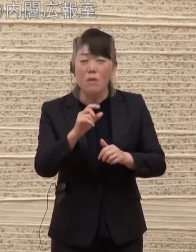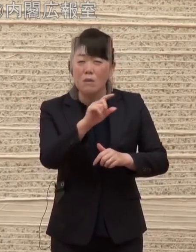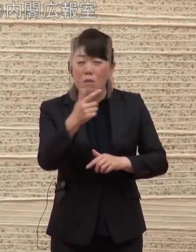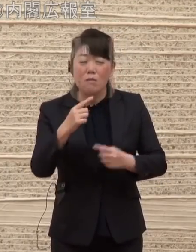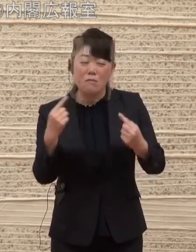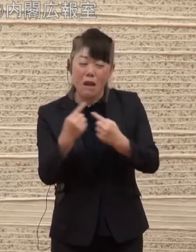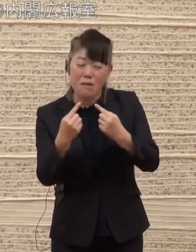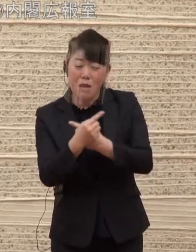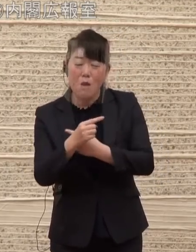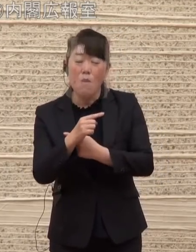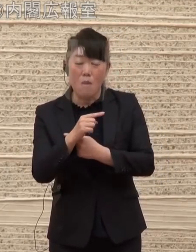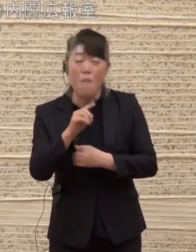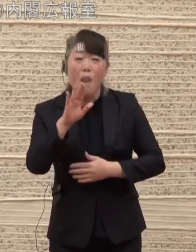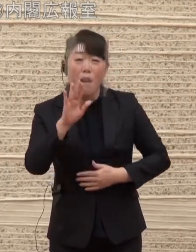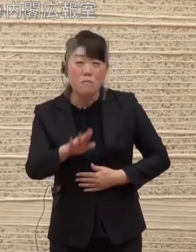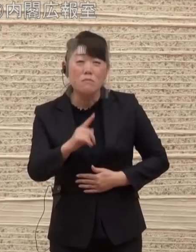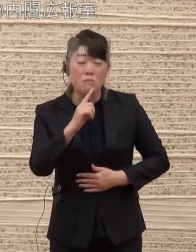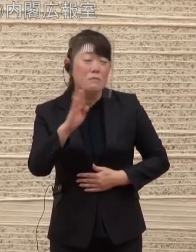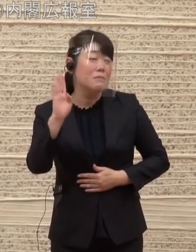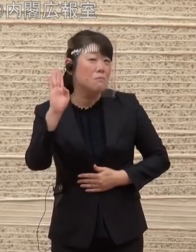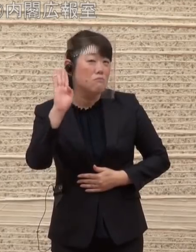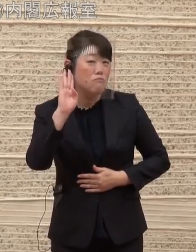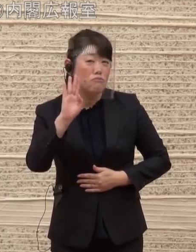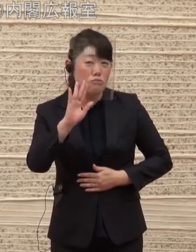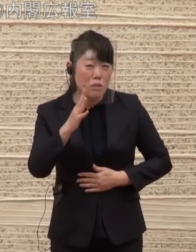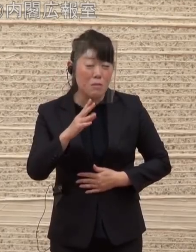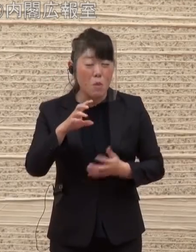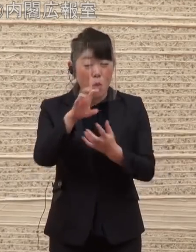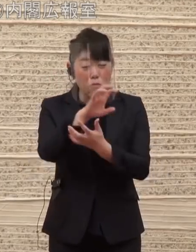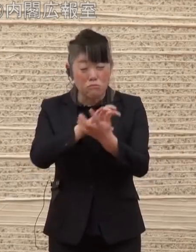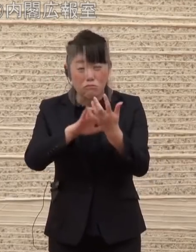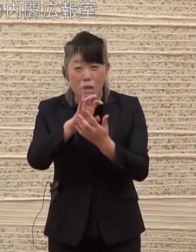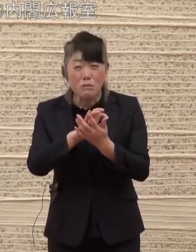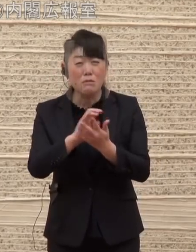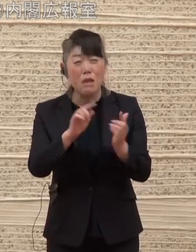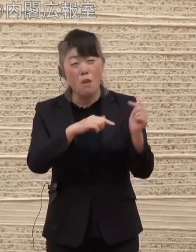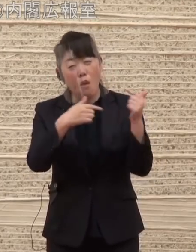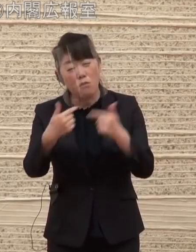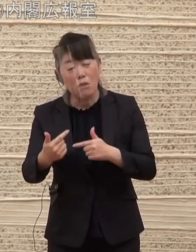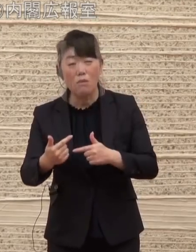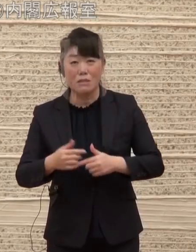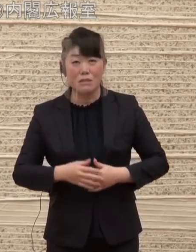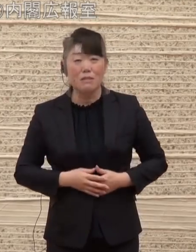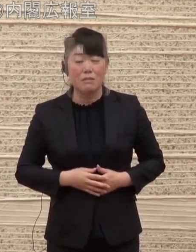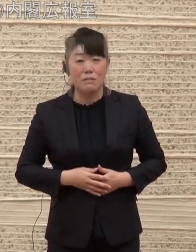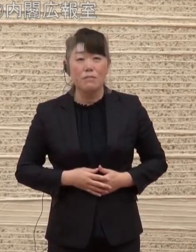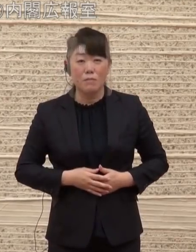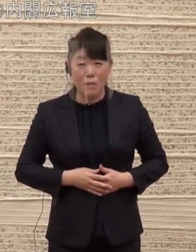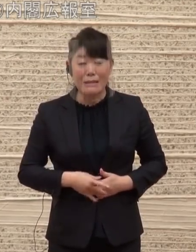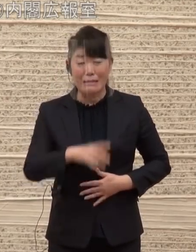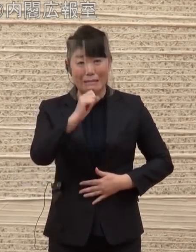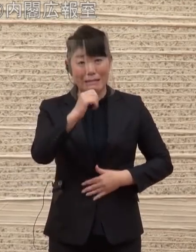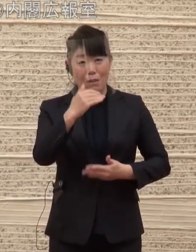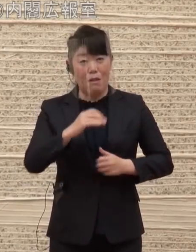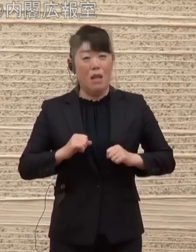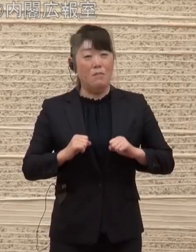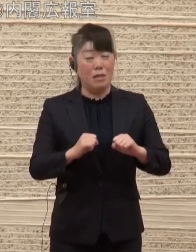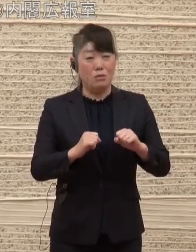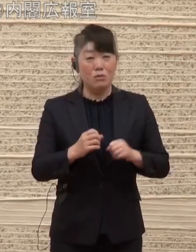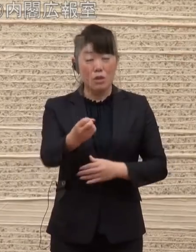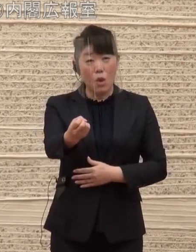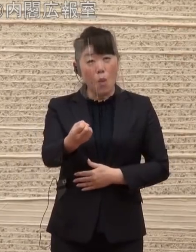ことは伺いますけれども非常に複雑で遅いといろんなことがいくら良いことをやりますと言っても